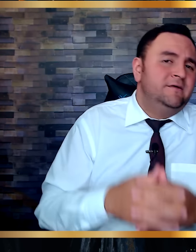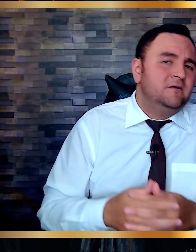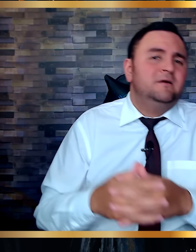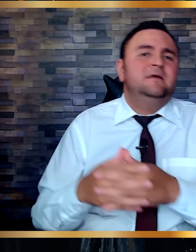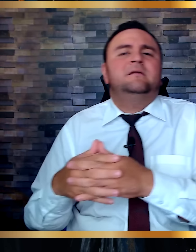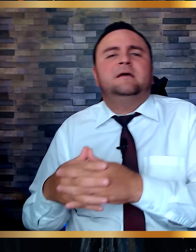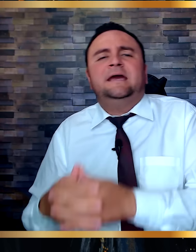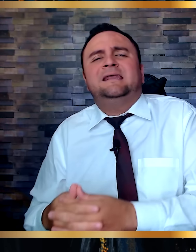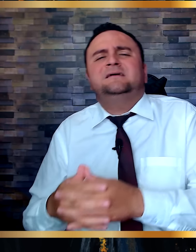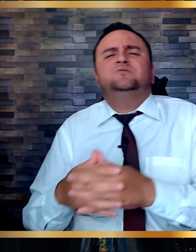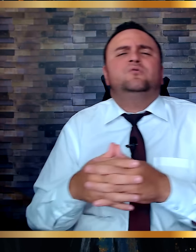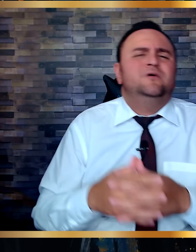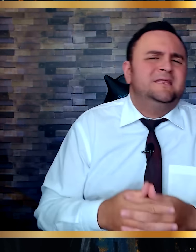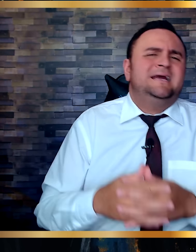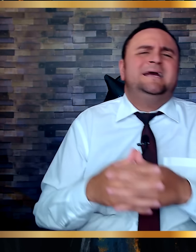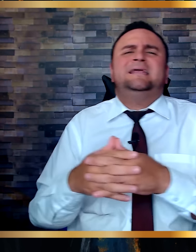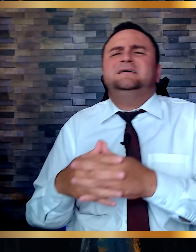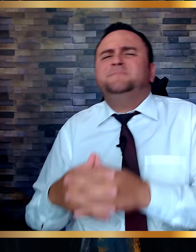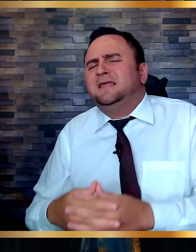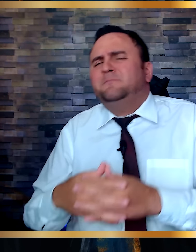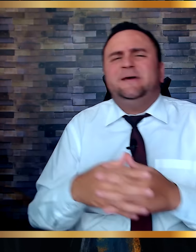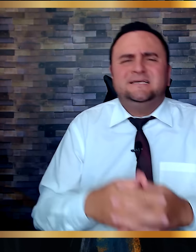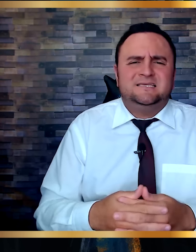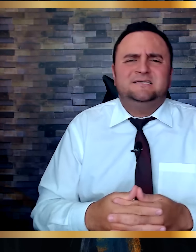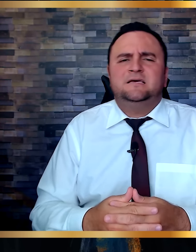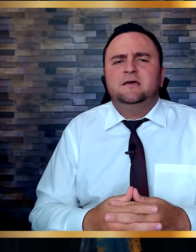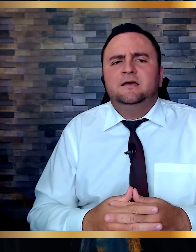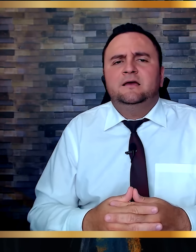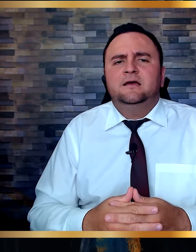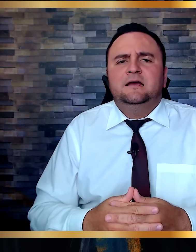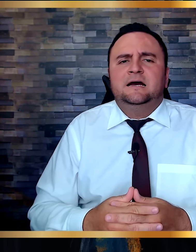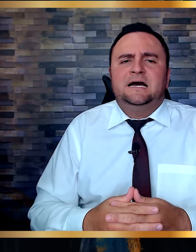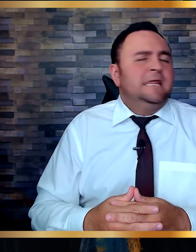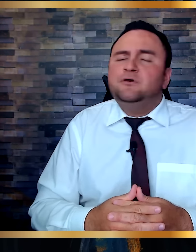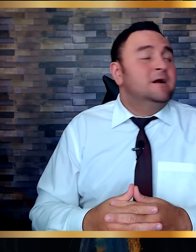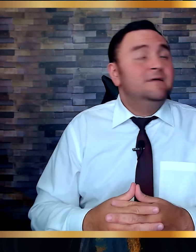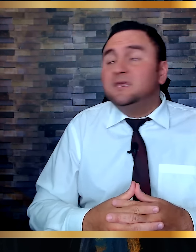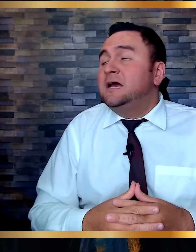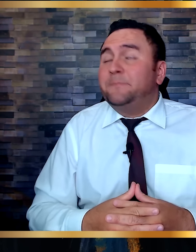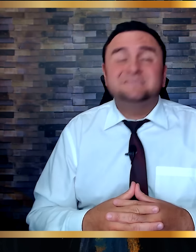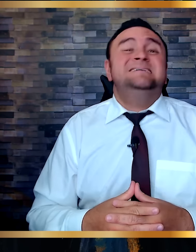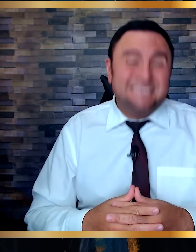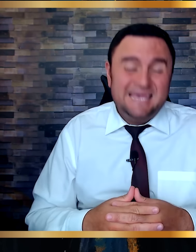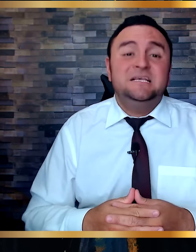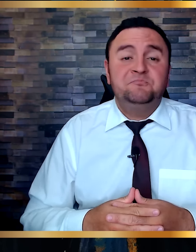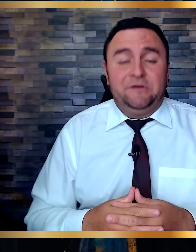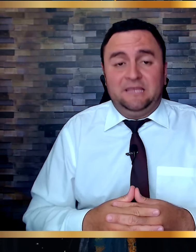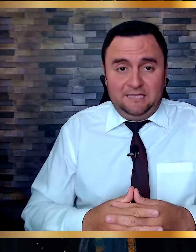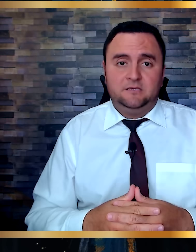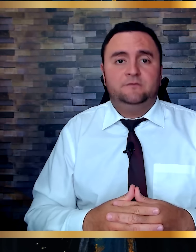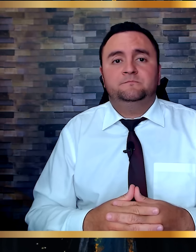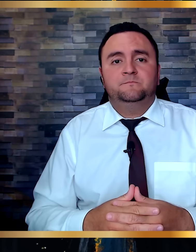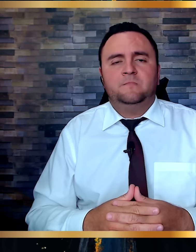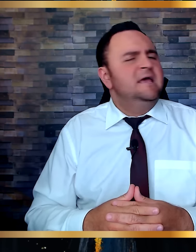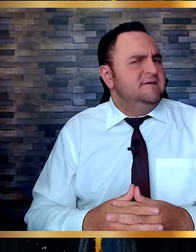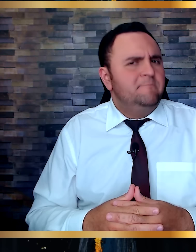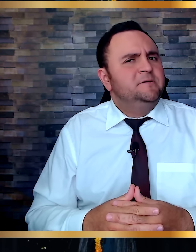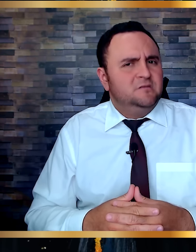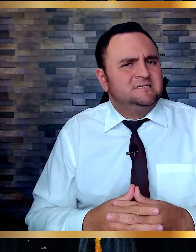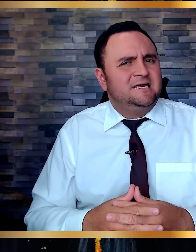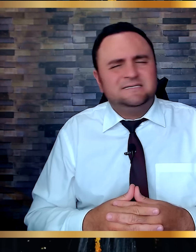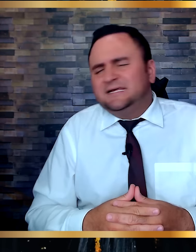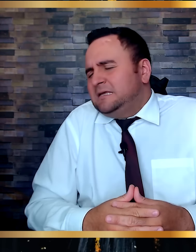hubo guerras, rumores de guerras, vendrán pestes. Han habido cantidad de pestes, sí, es verdad.